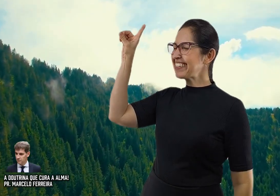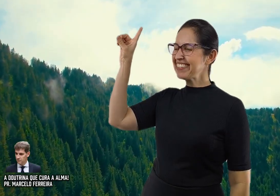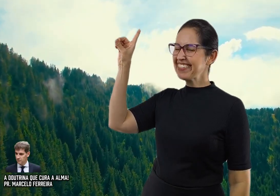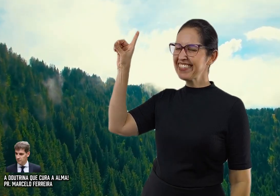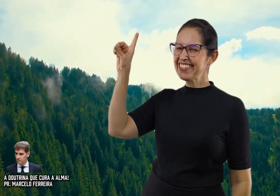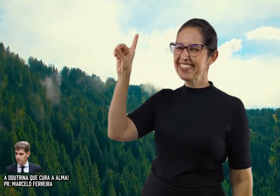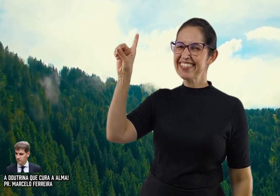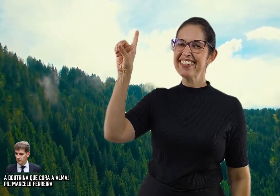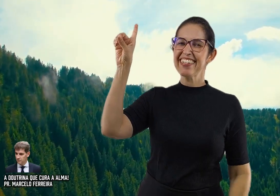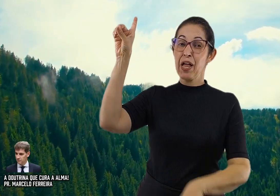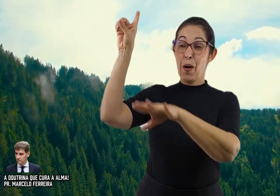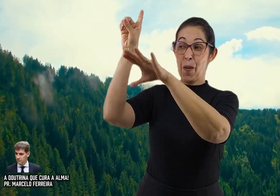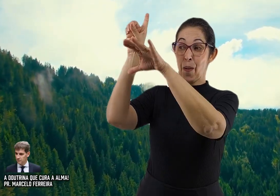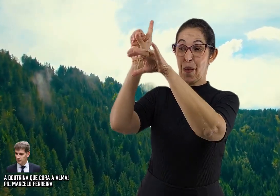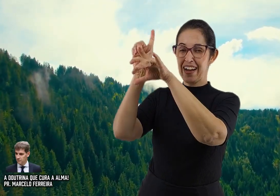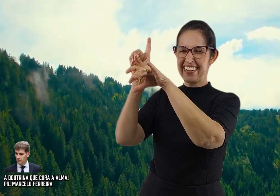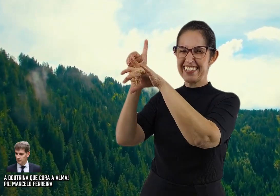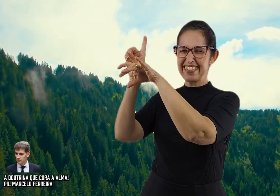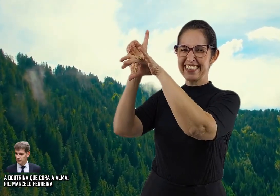Jesus Cristo já